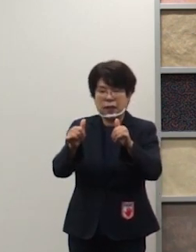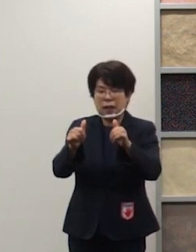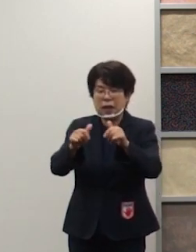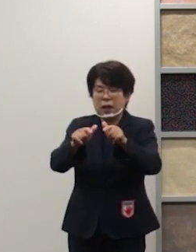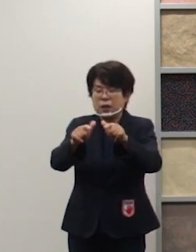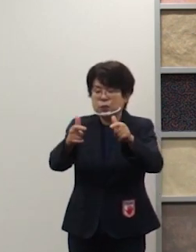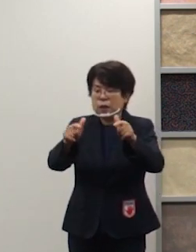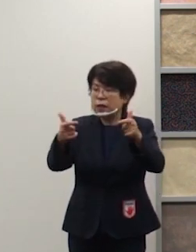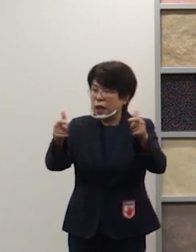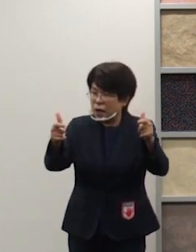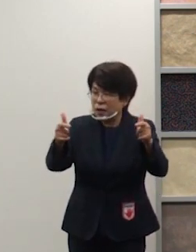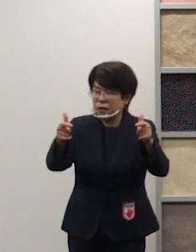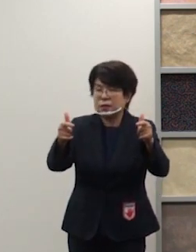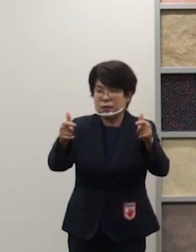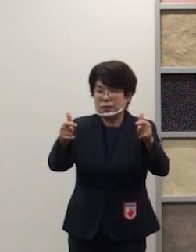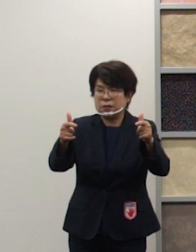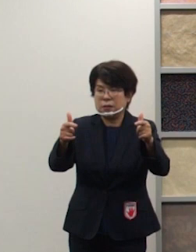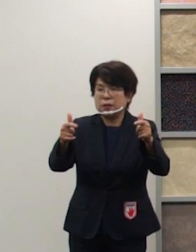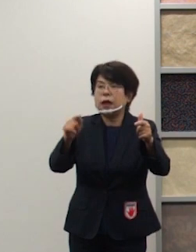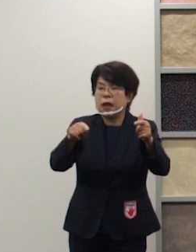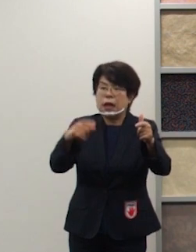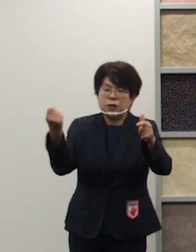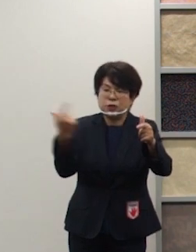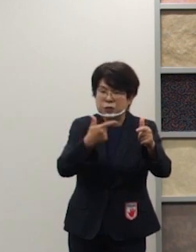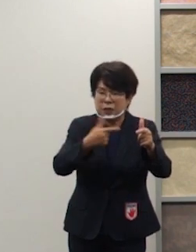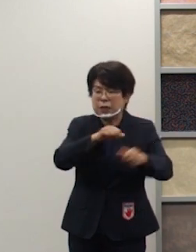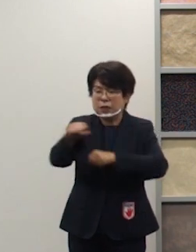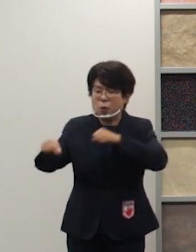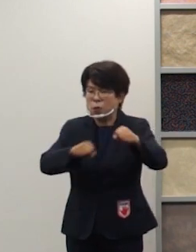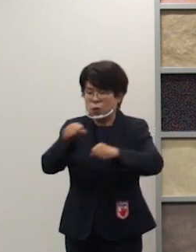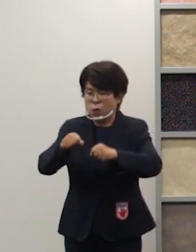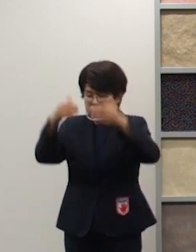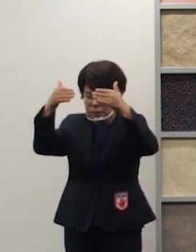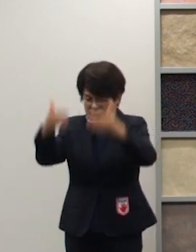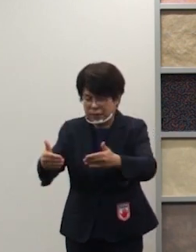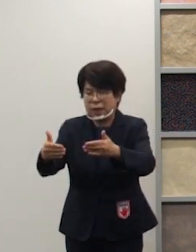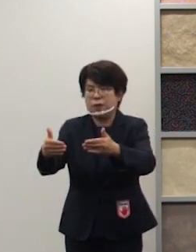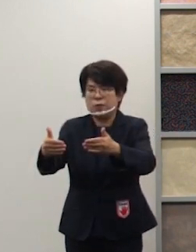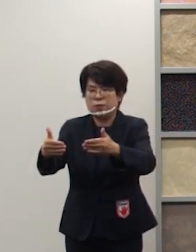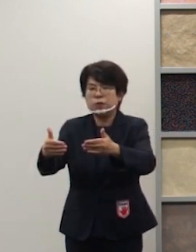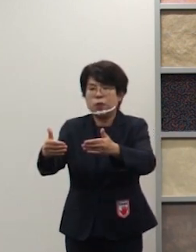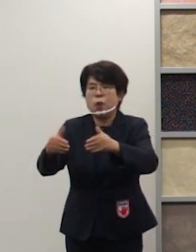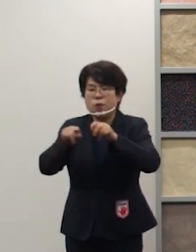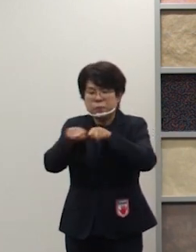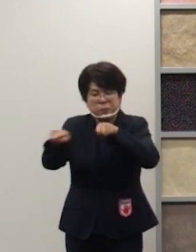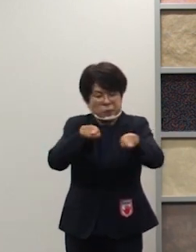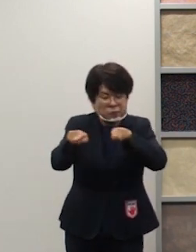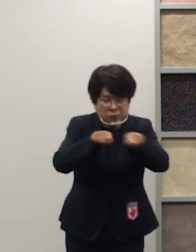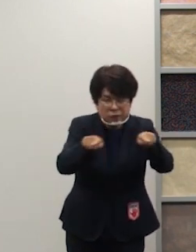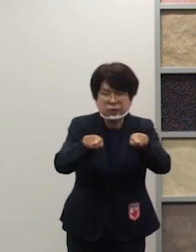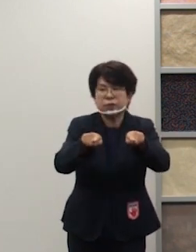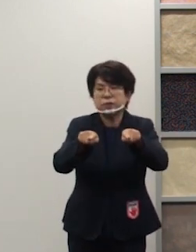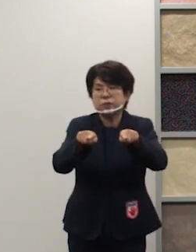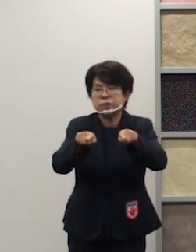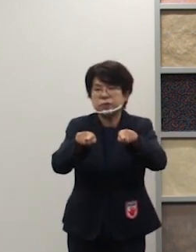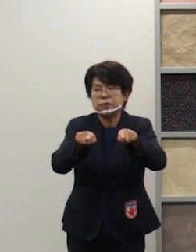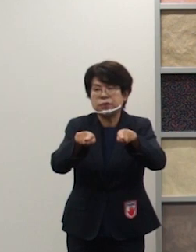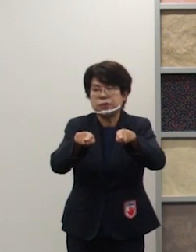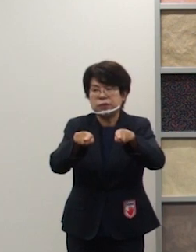が増えたから、即行動制限というのはやはり最終最後の手